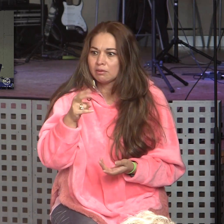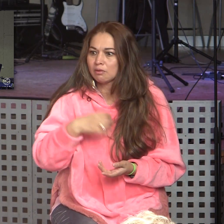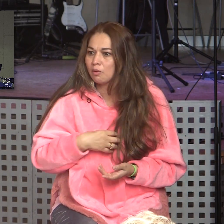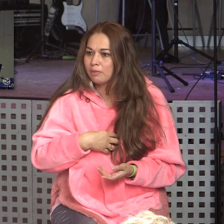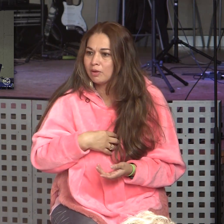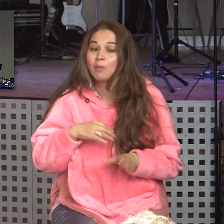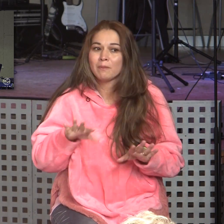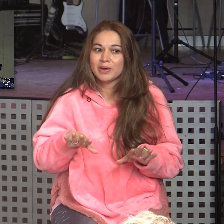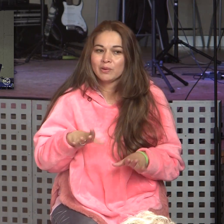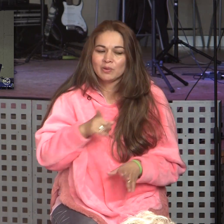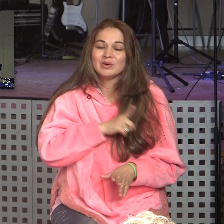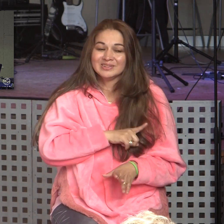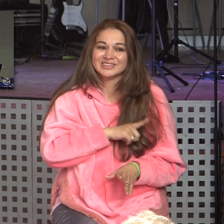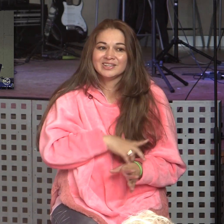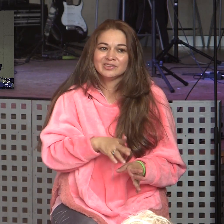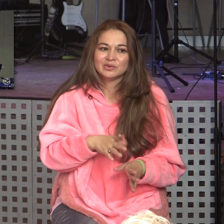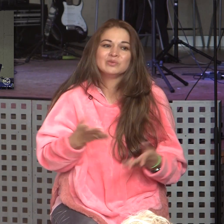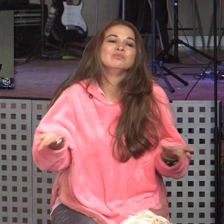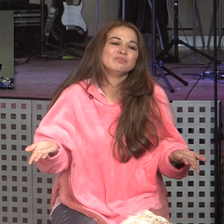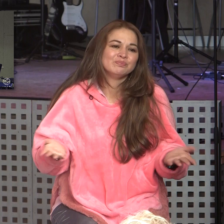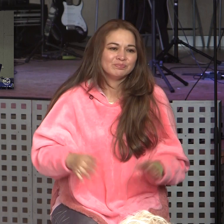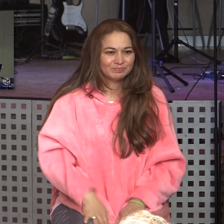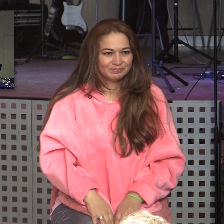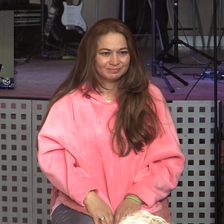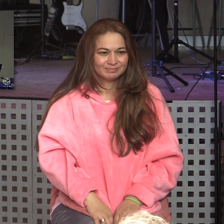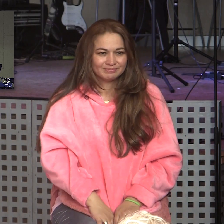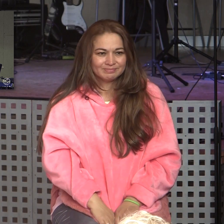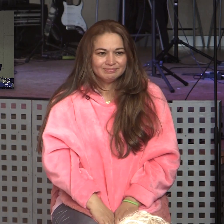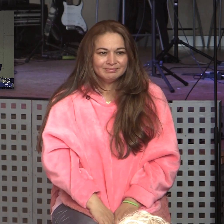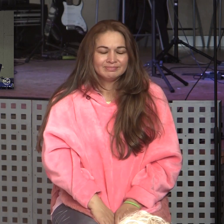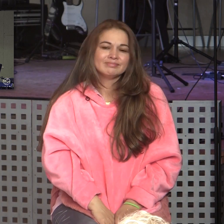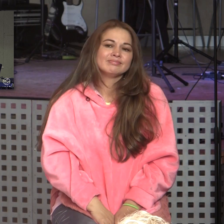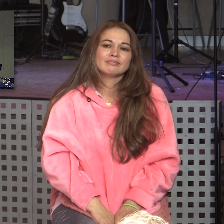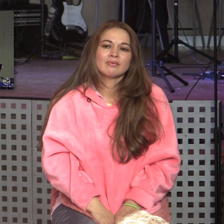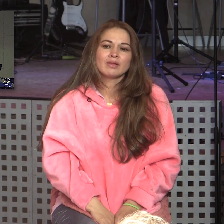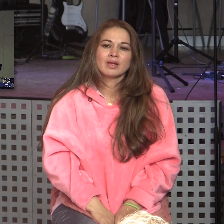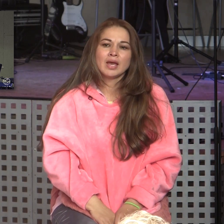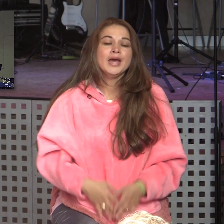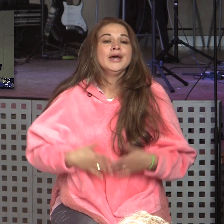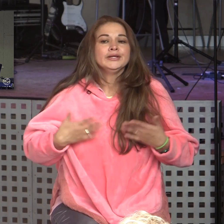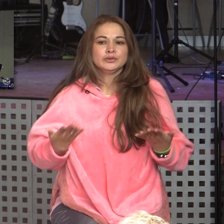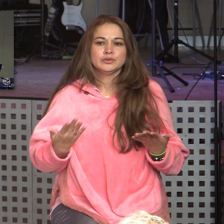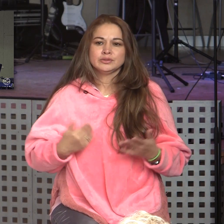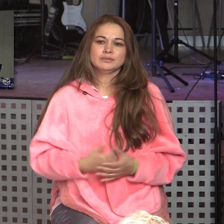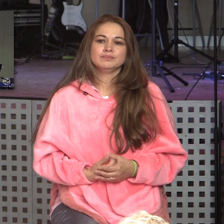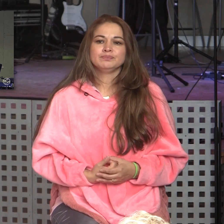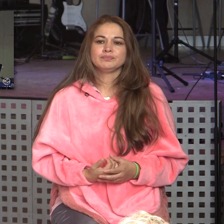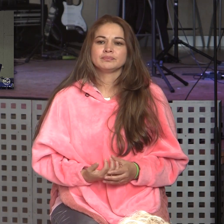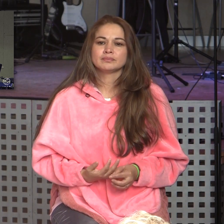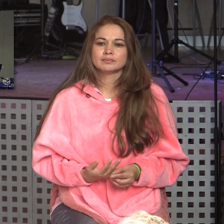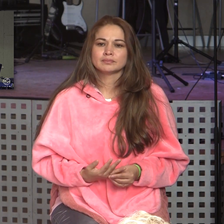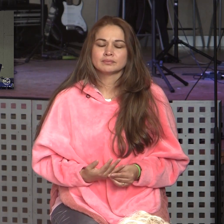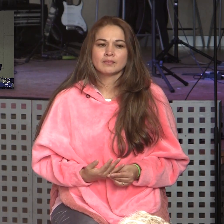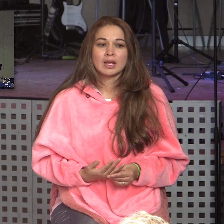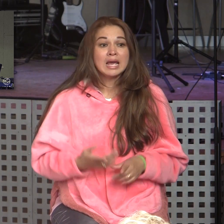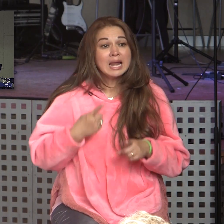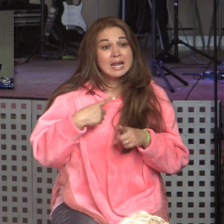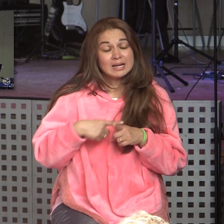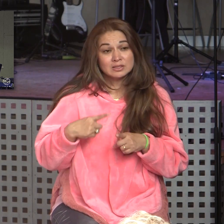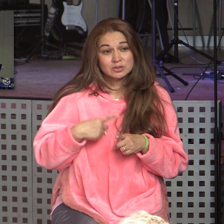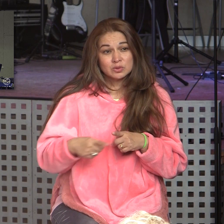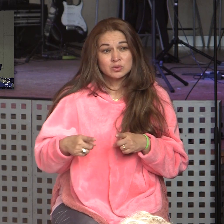¿Me habéis pillado o me he ido por ahí? Lo invisible está presente en lo